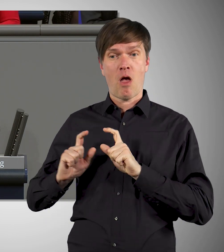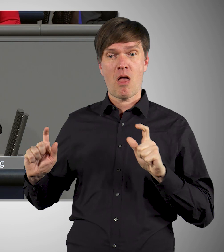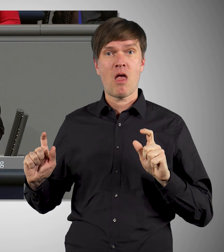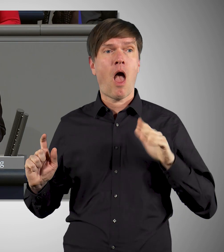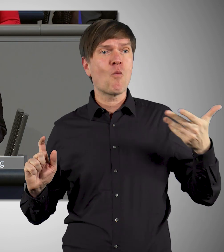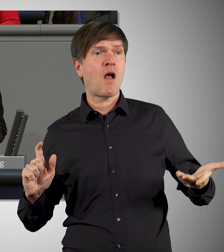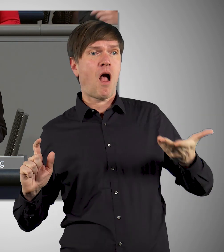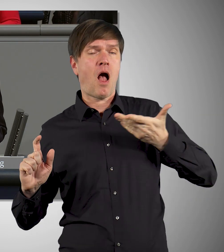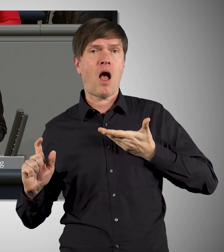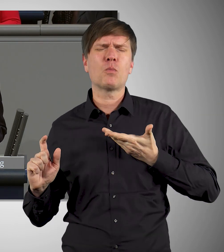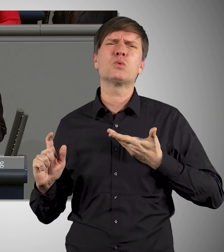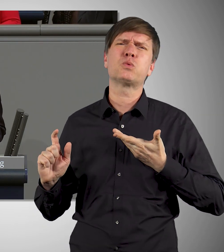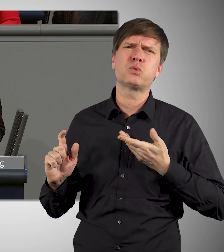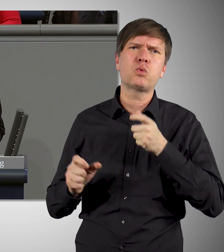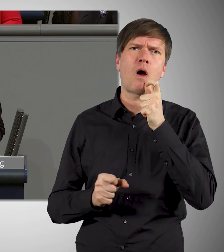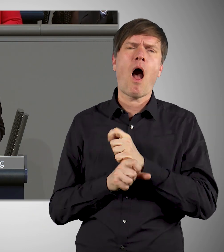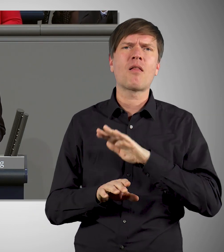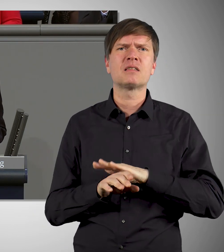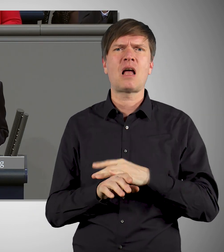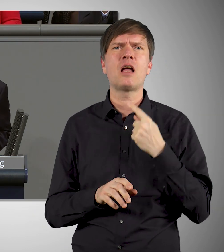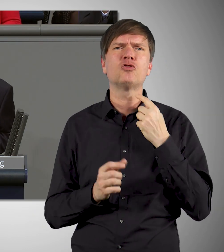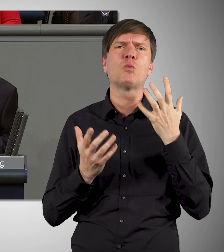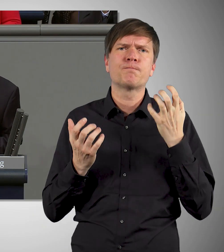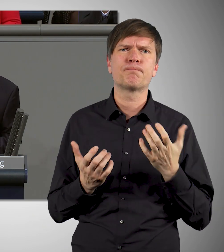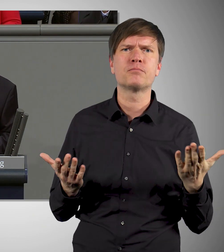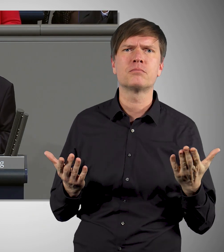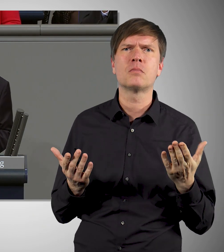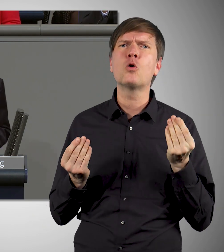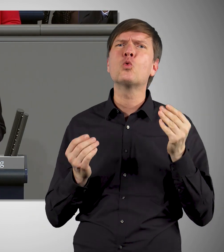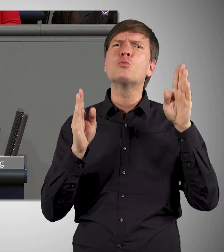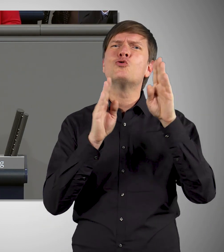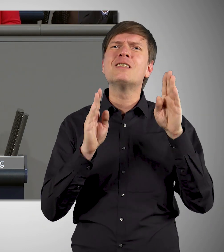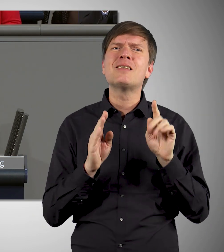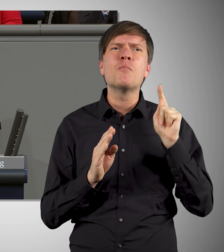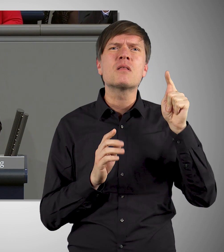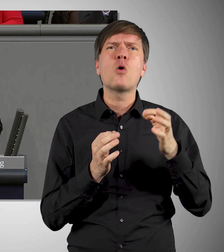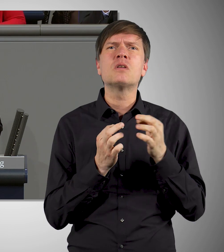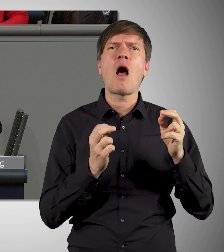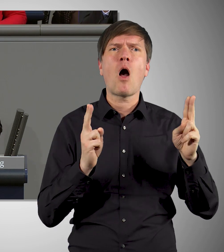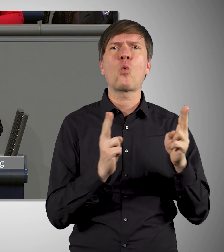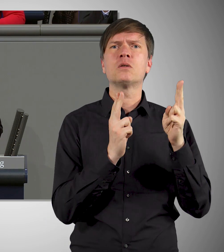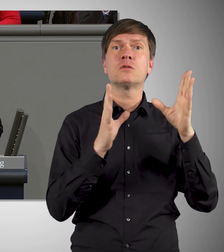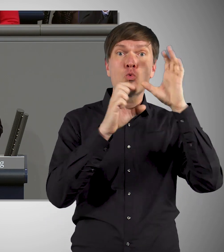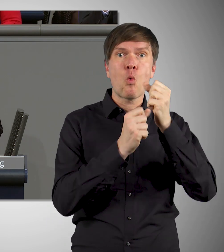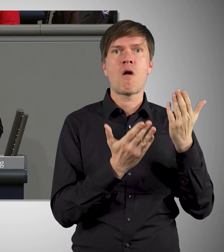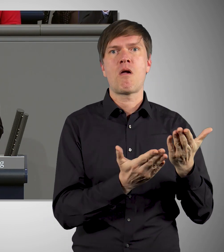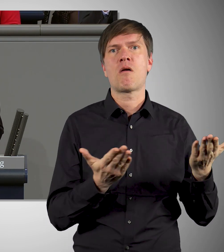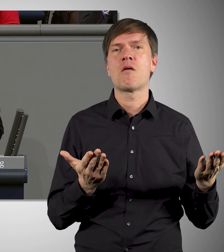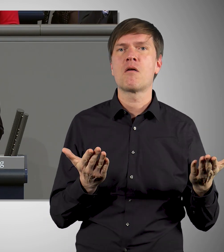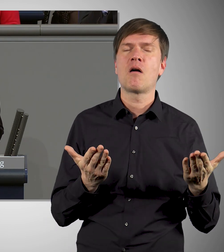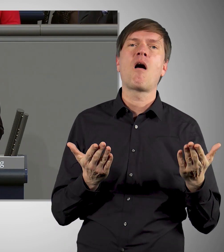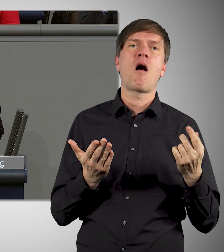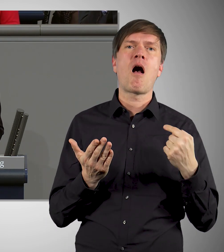in außergewöhnlich bedrückenden Wochen. Dezember, das sind ohnehin die dunkelsten und kürzesten Tage des